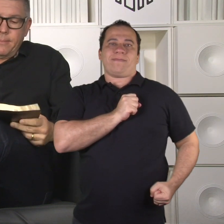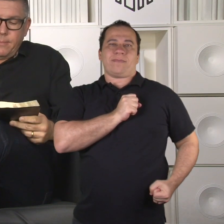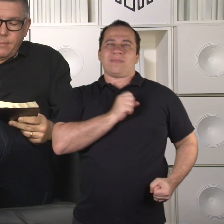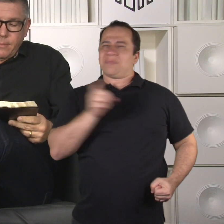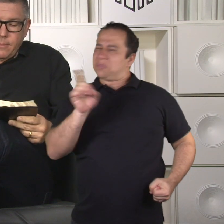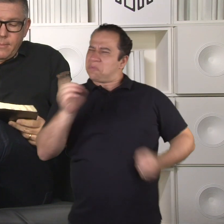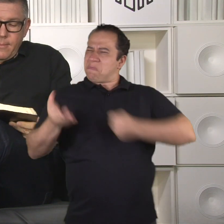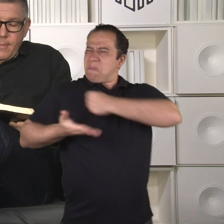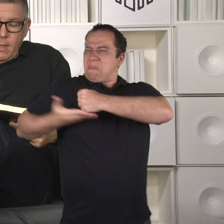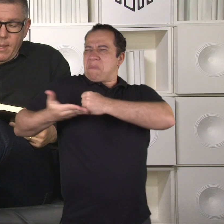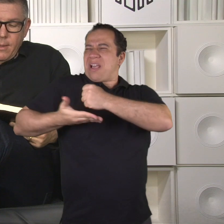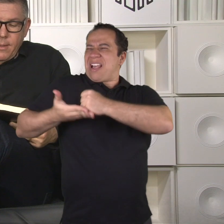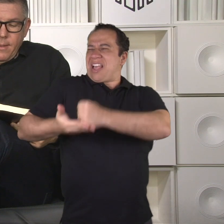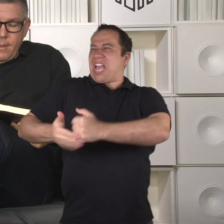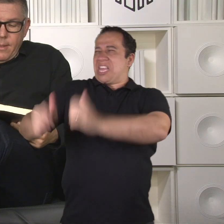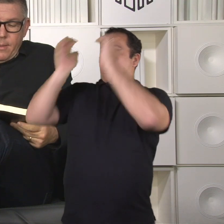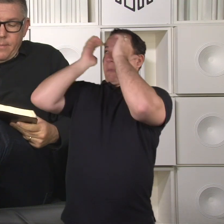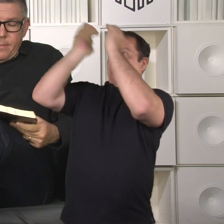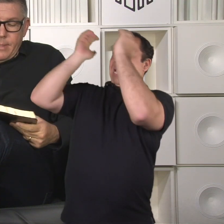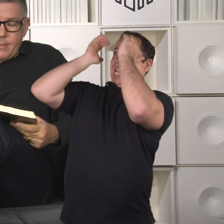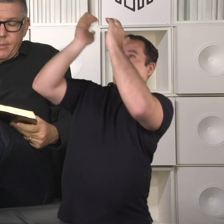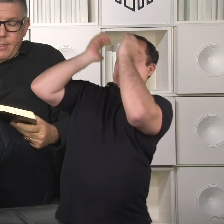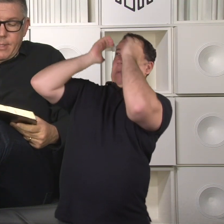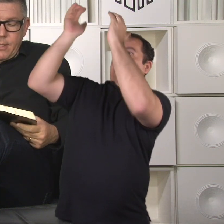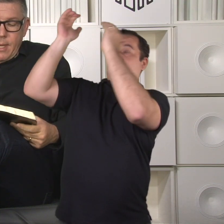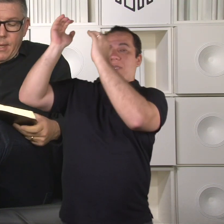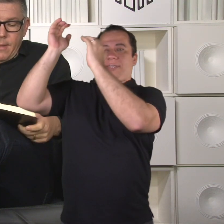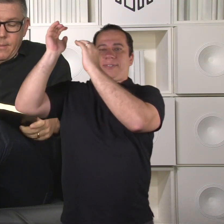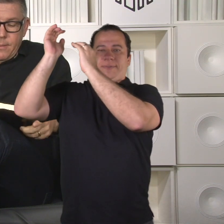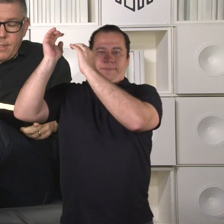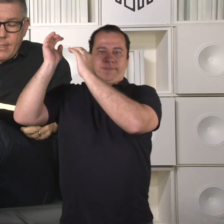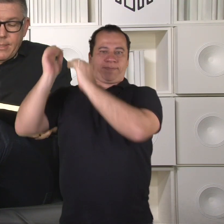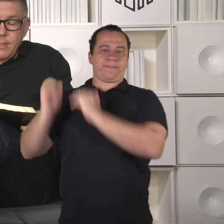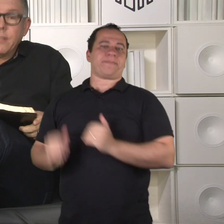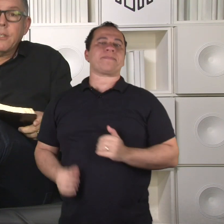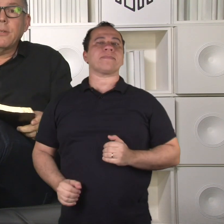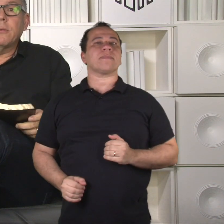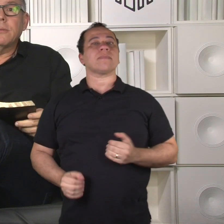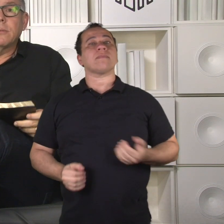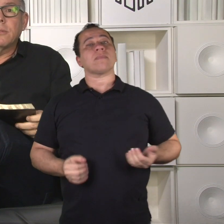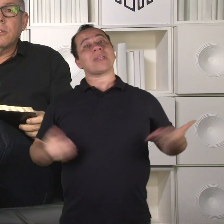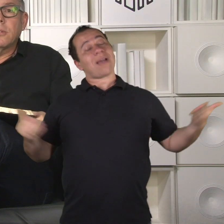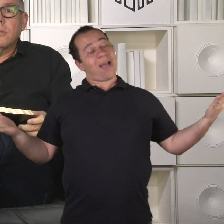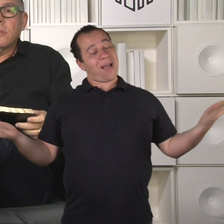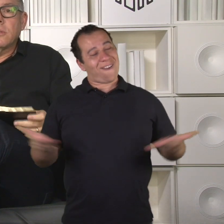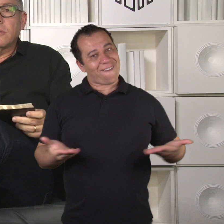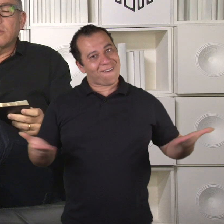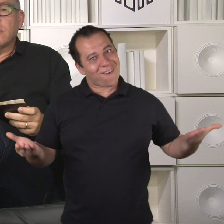você é se você já se sentiu